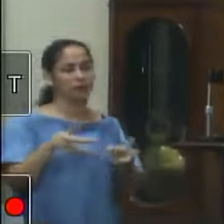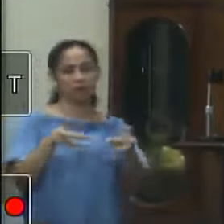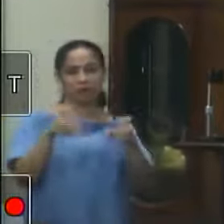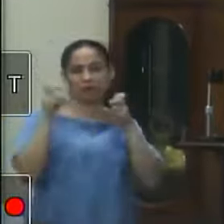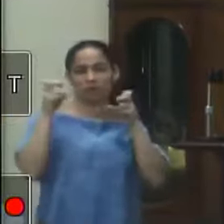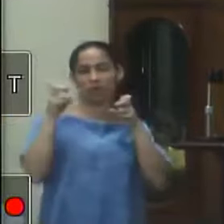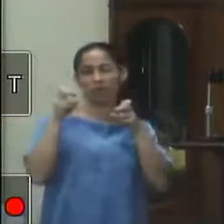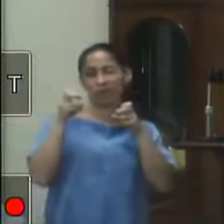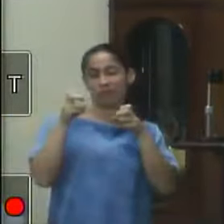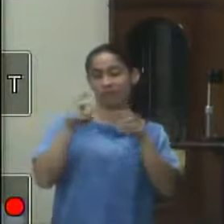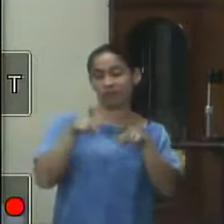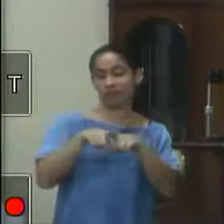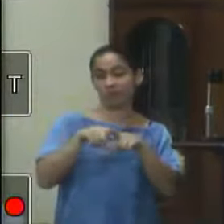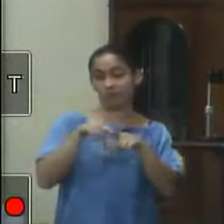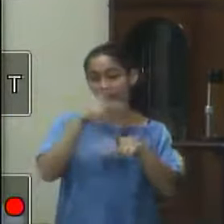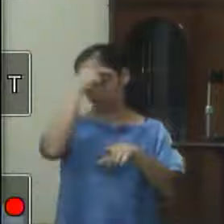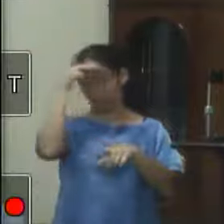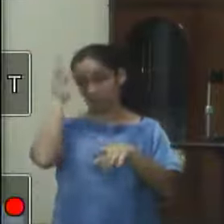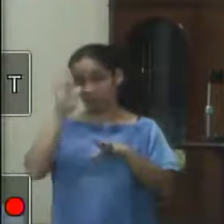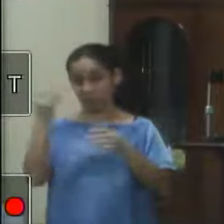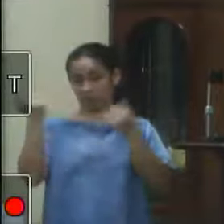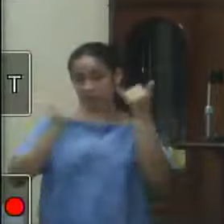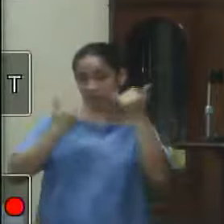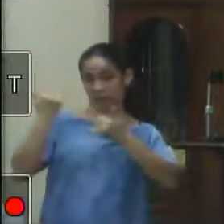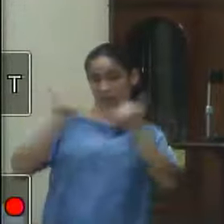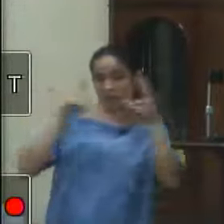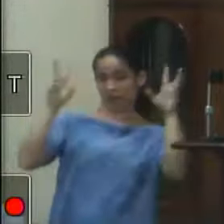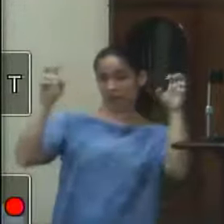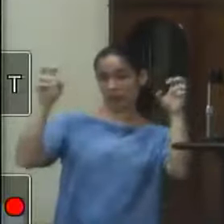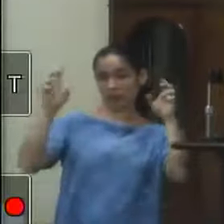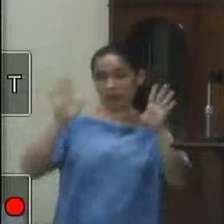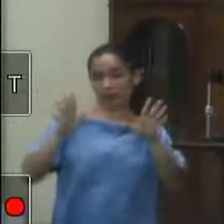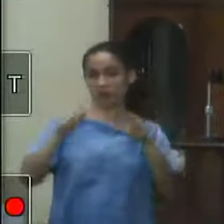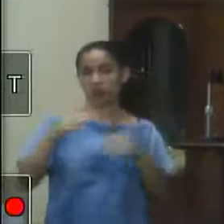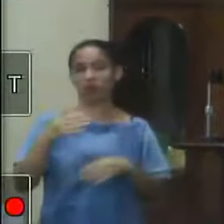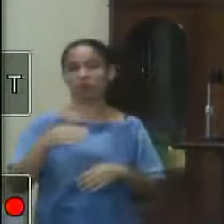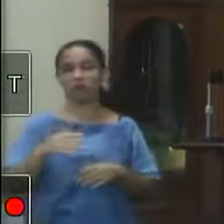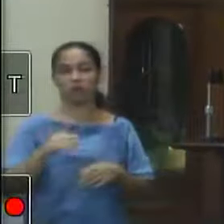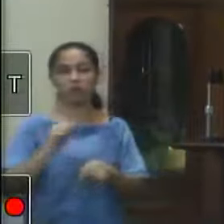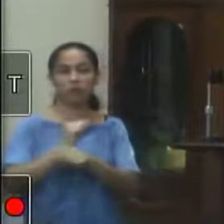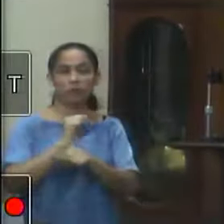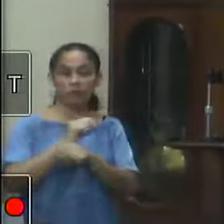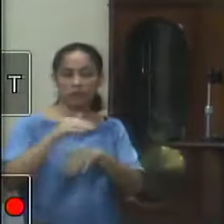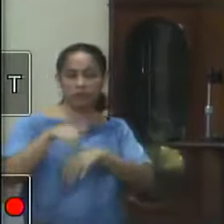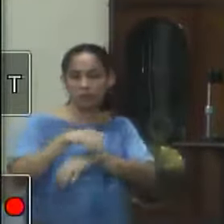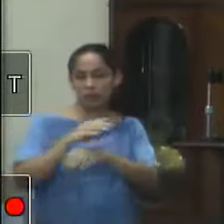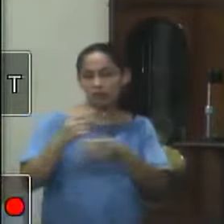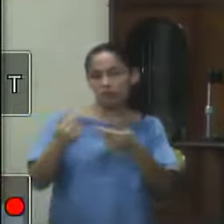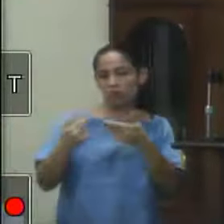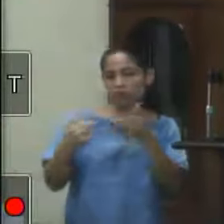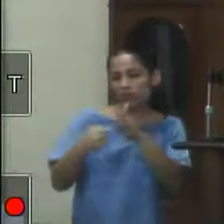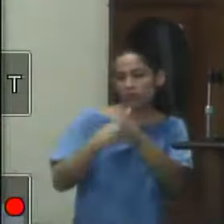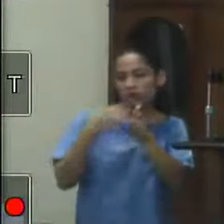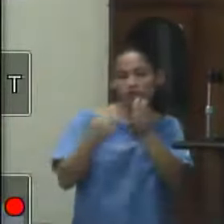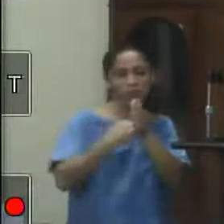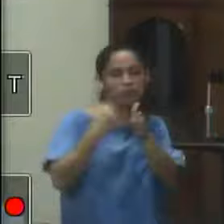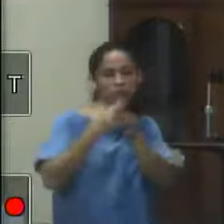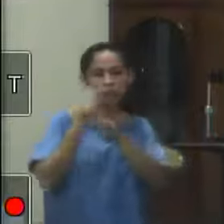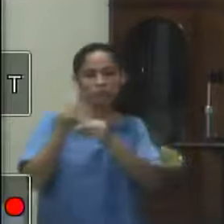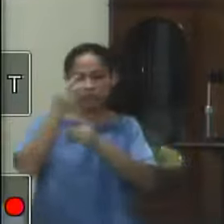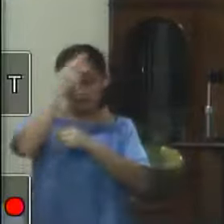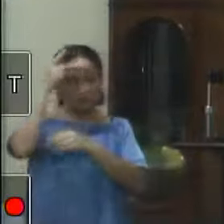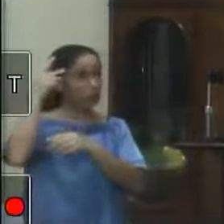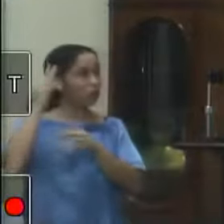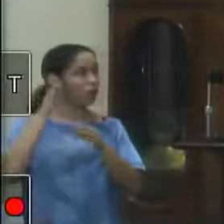é que as pessoas que já ouviram esse assunto, já me pararam na rua, e muita gente muito